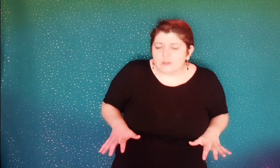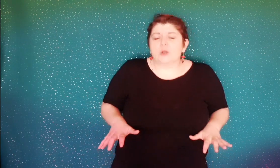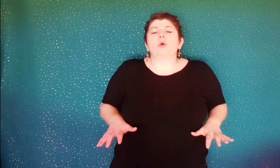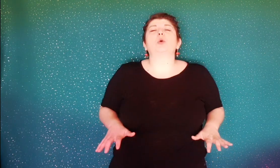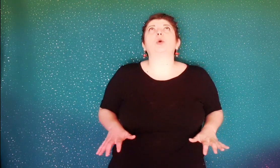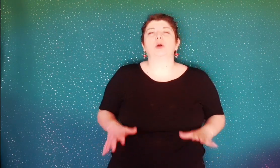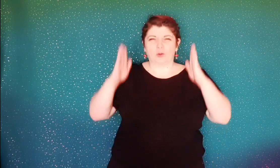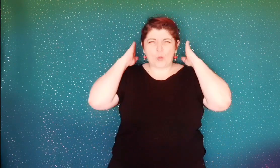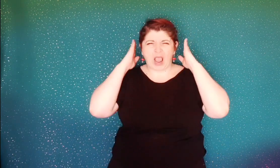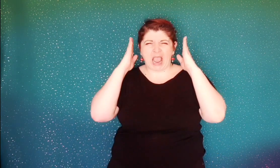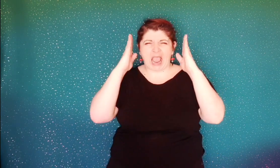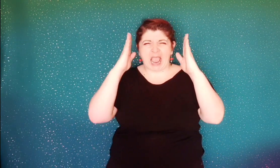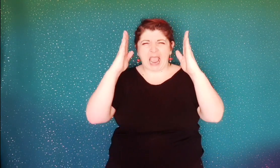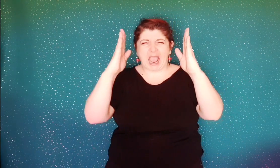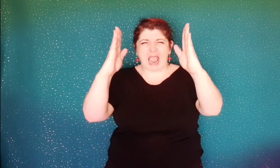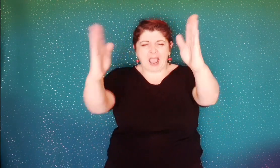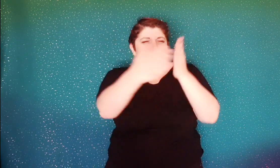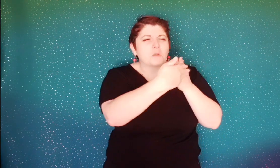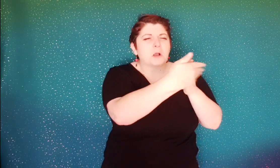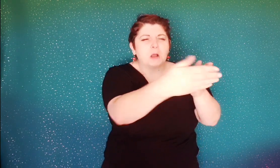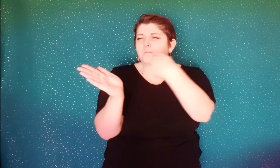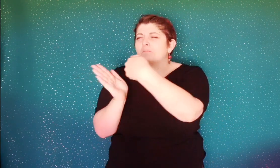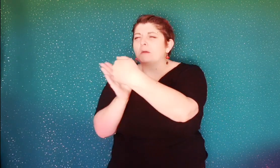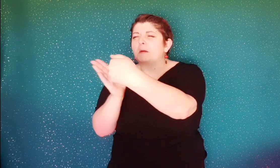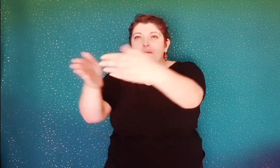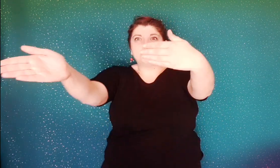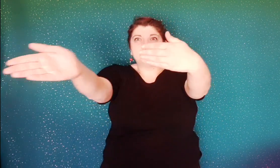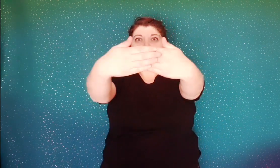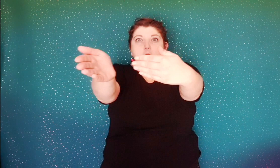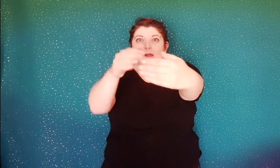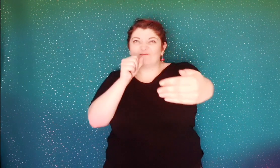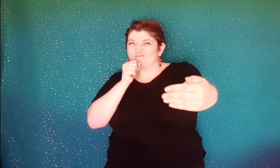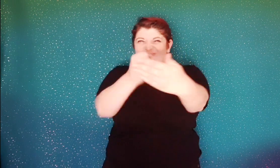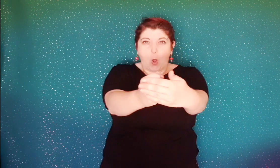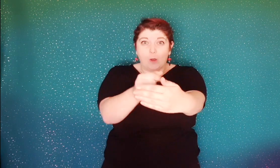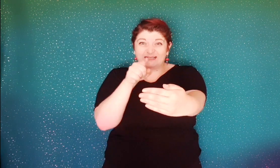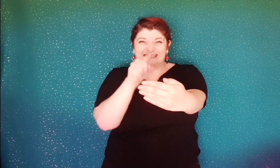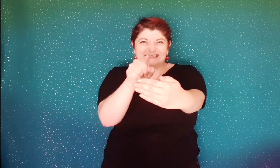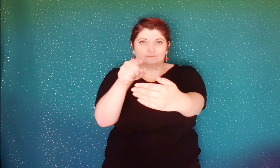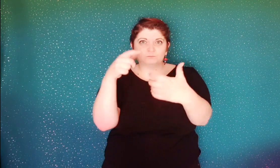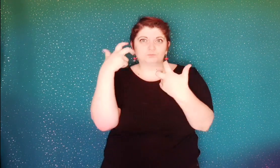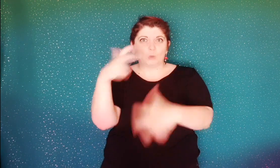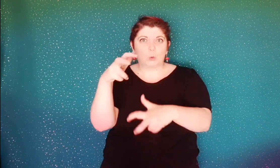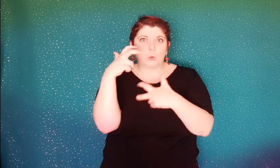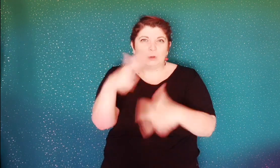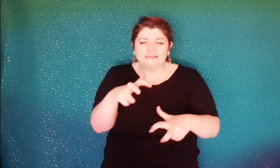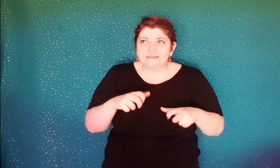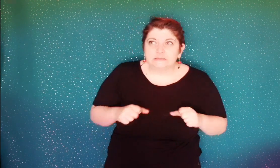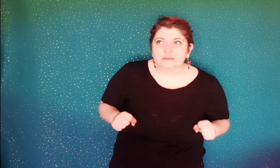du couloir quelle peut bien être la cause de tout ce raffut. Il avance à